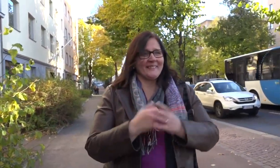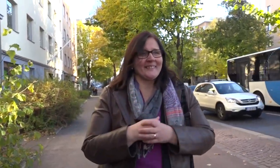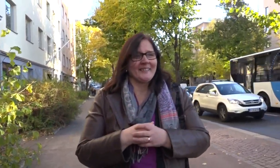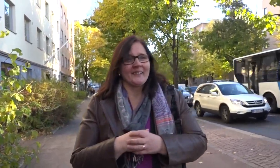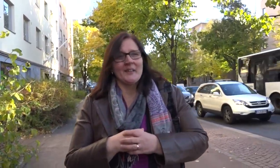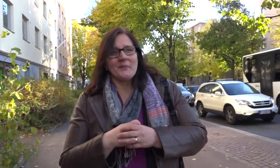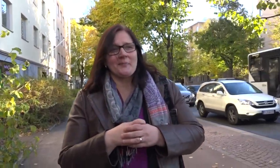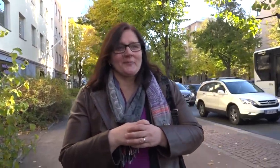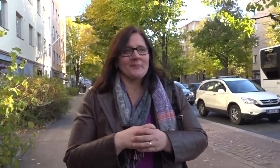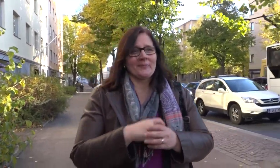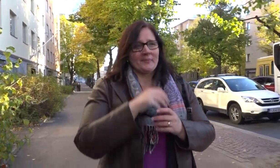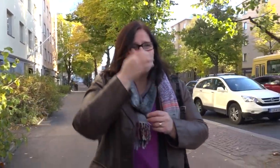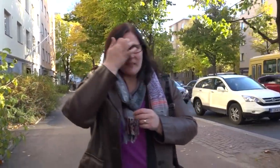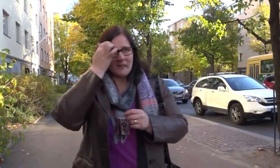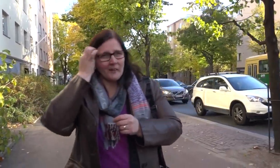Varmaan huomaatte.